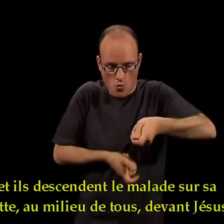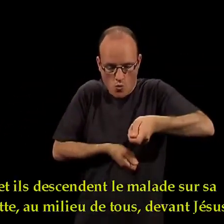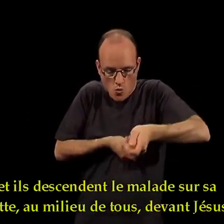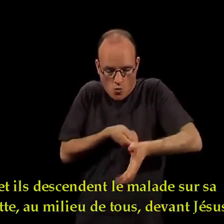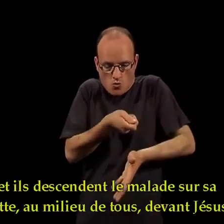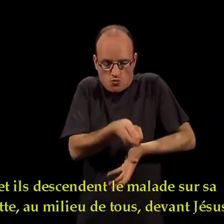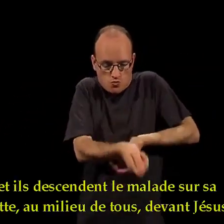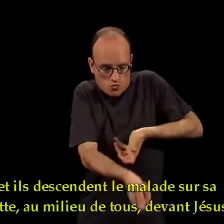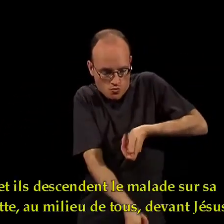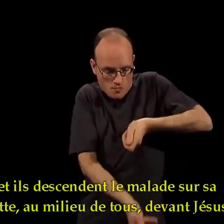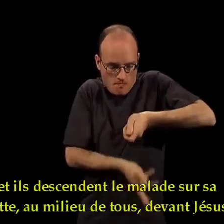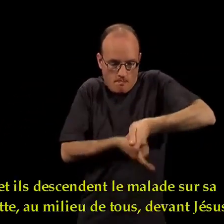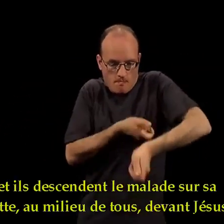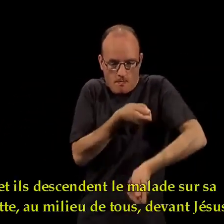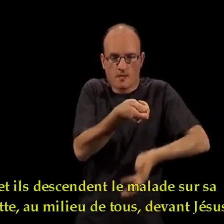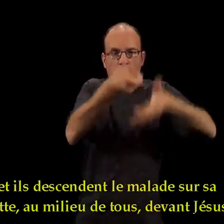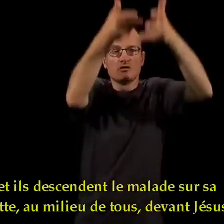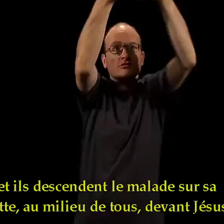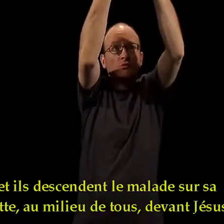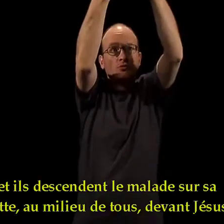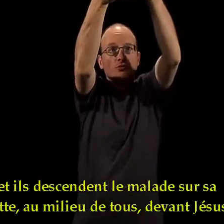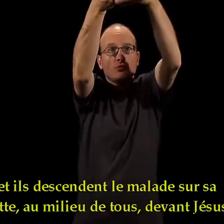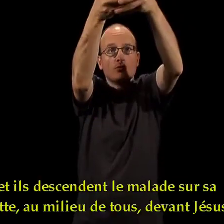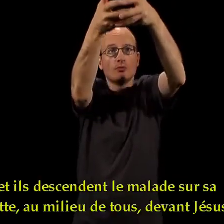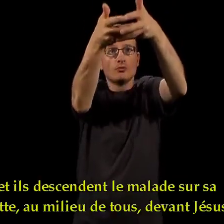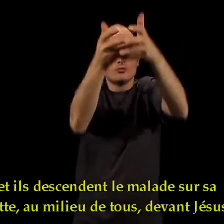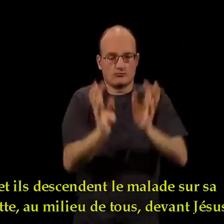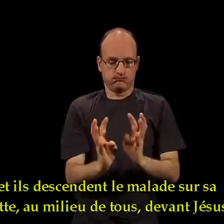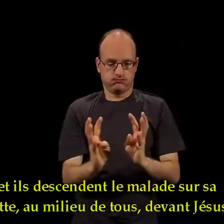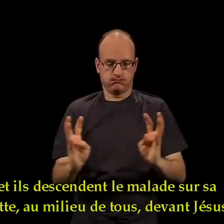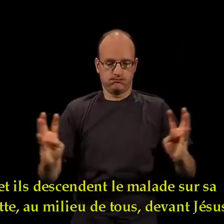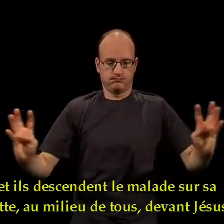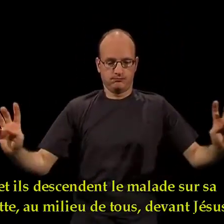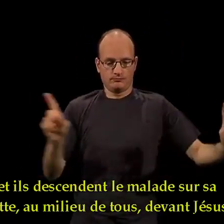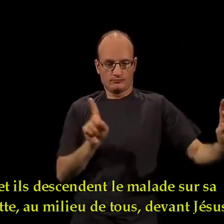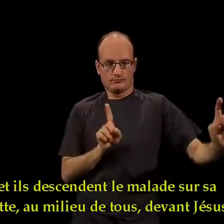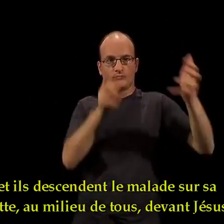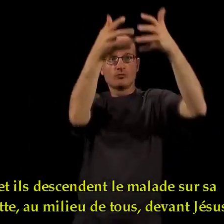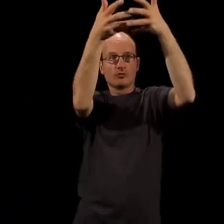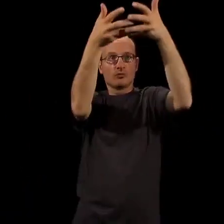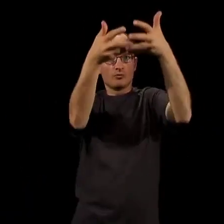et ils descendent le malade sur sa natte, au milieu de tous, devant Jésus.